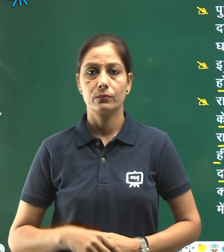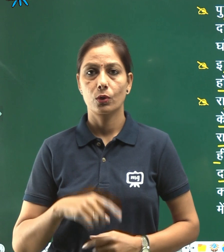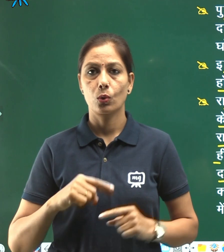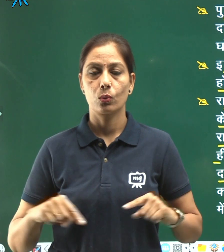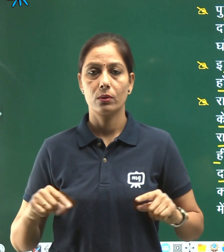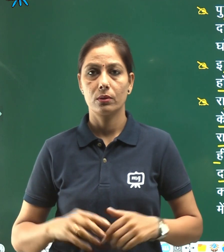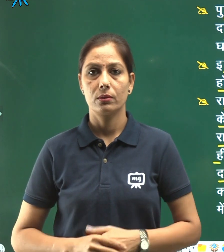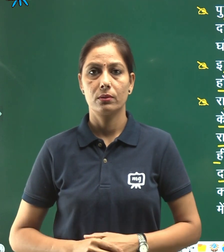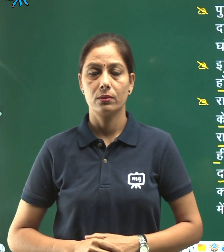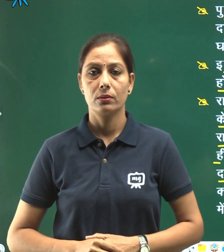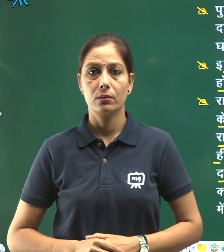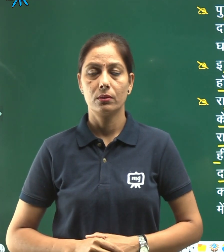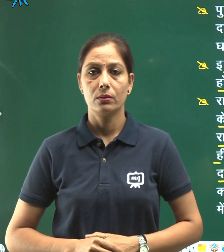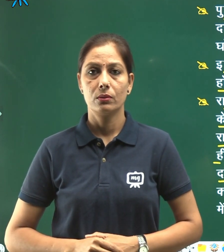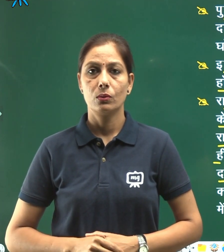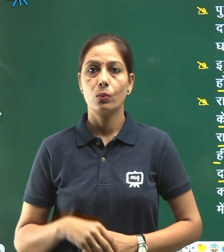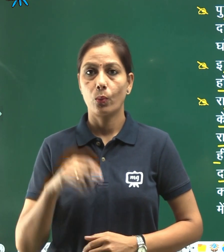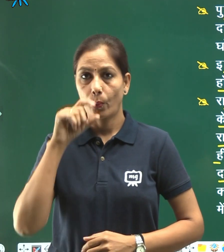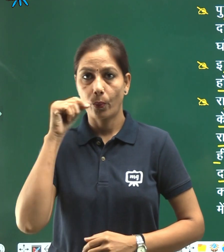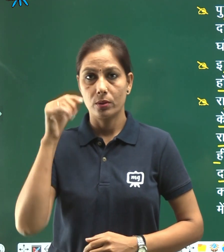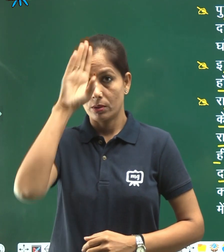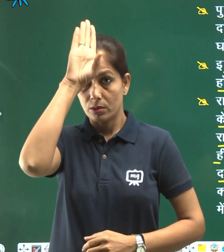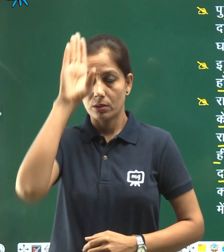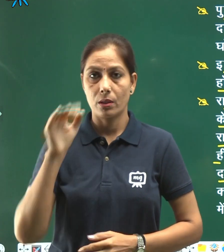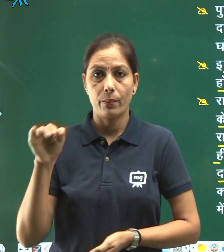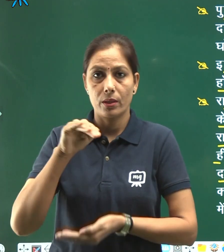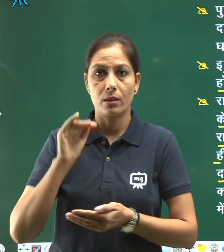क्योंकि राजकुमार को